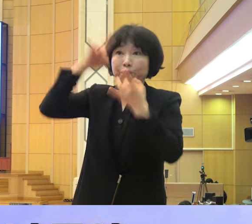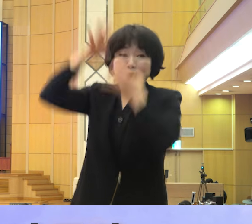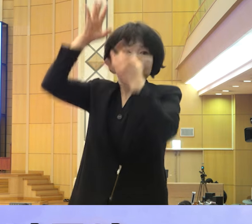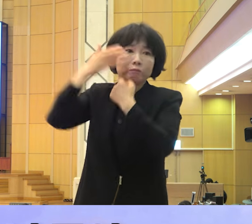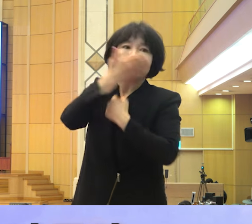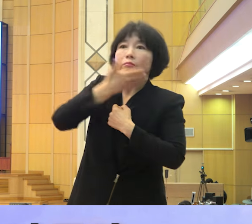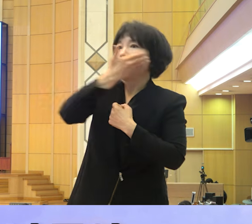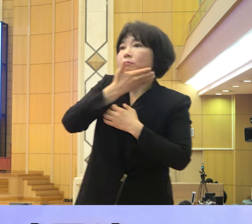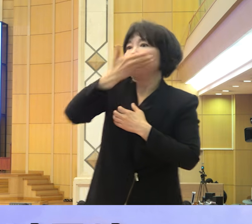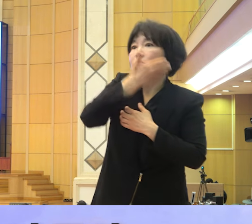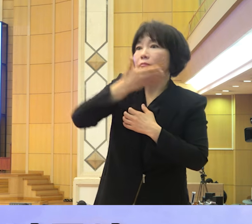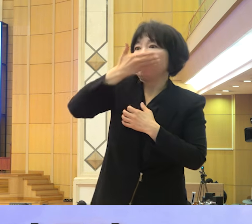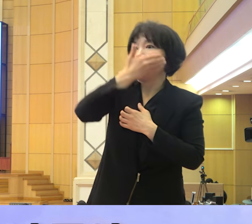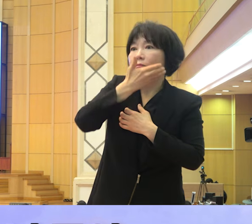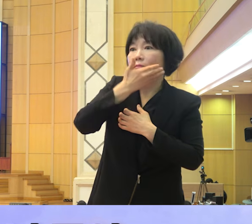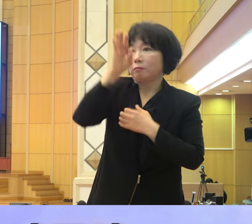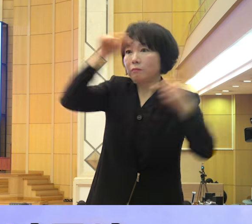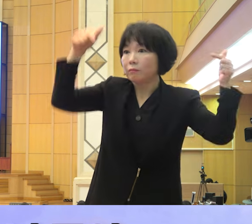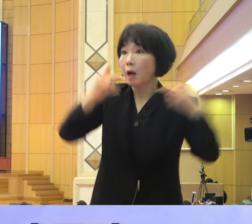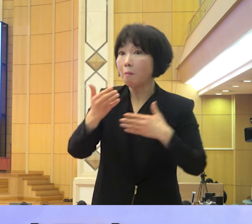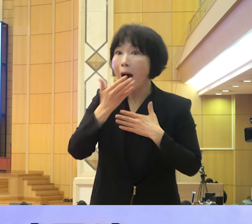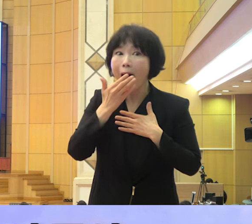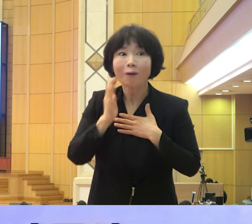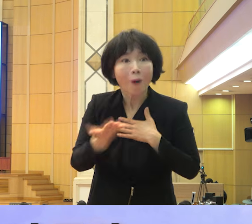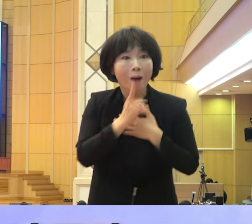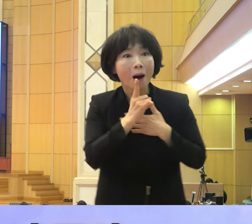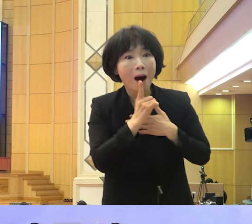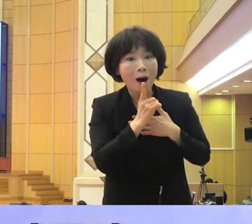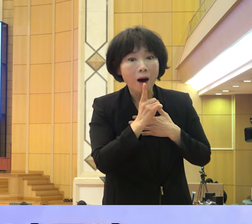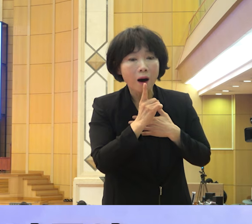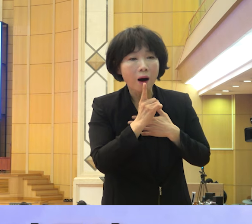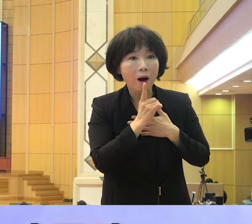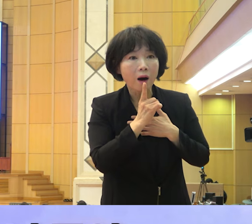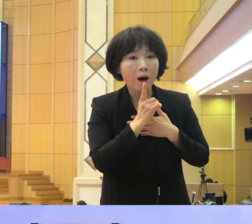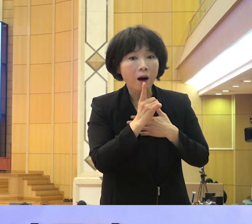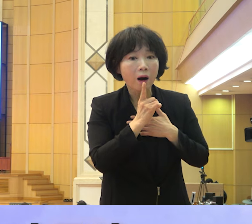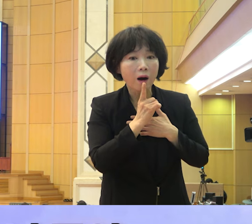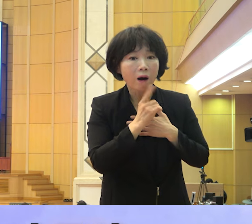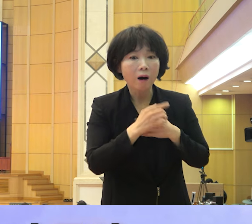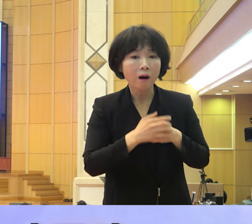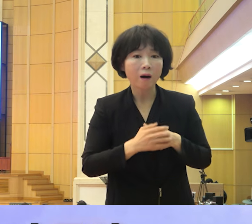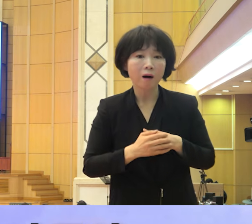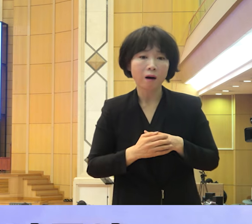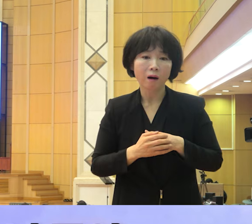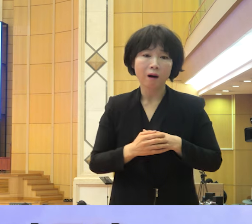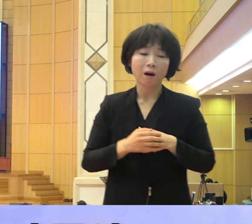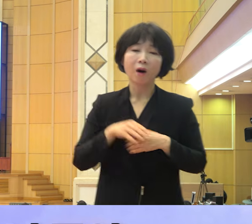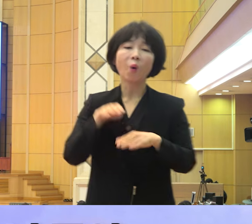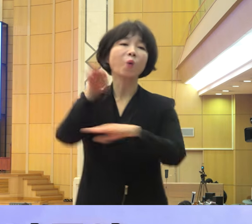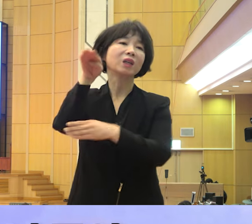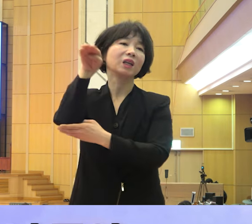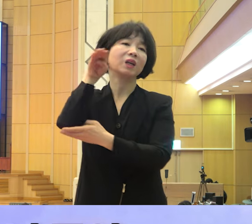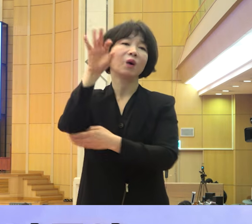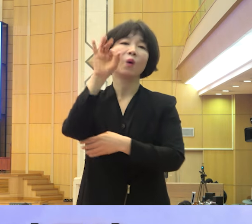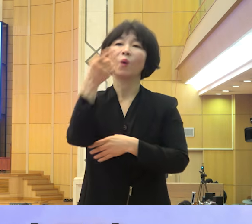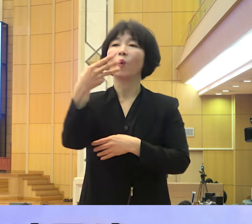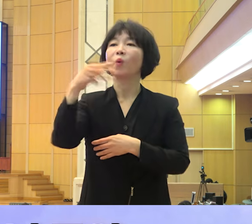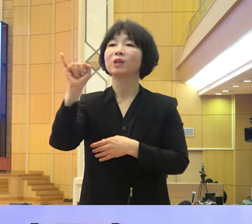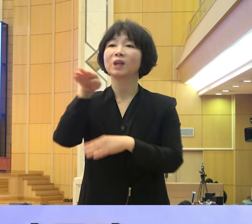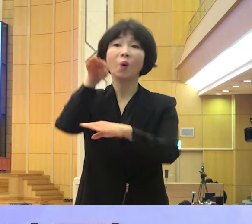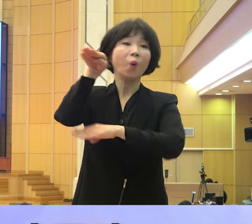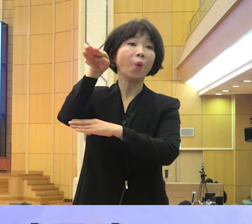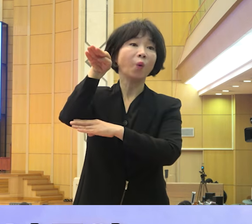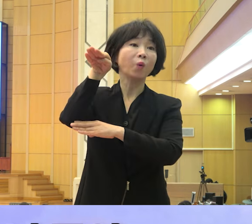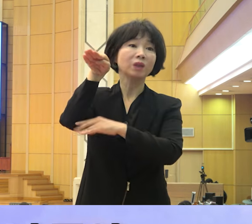영양제잖아요. 이 글루타치온을 만드는 핵심 원료가 바로 우리 뇌